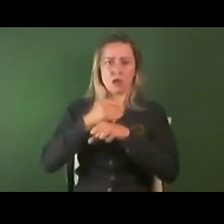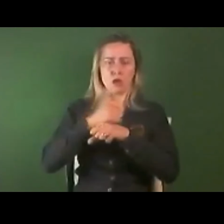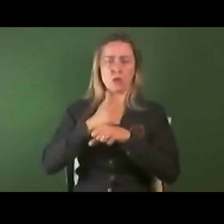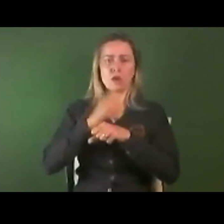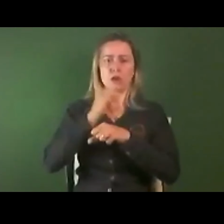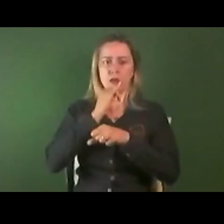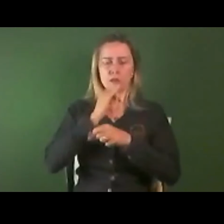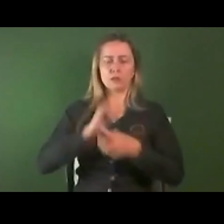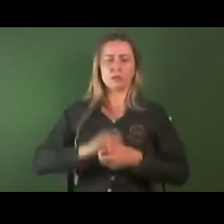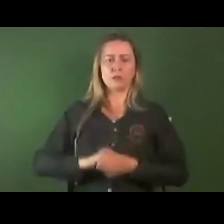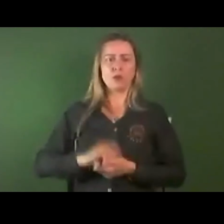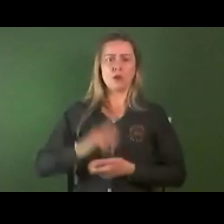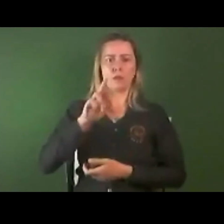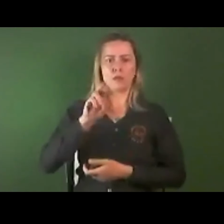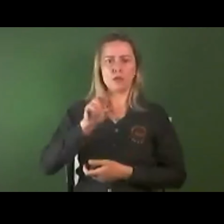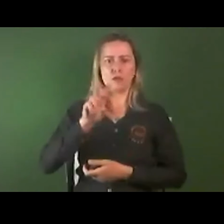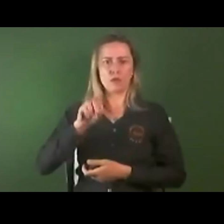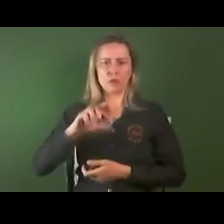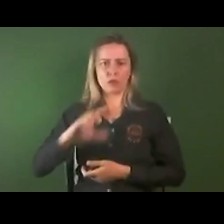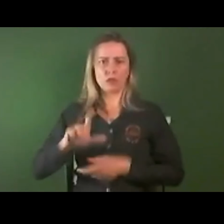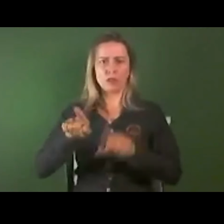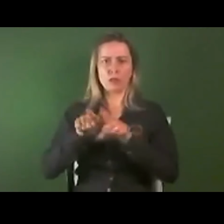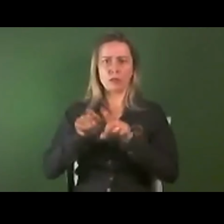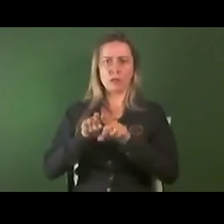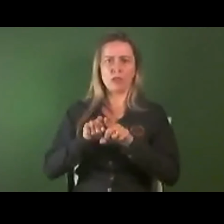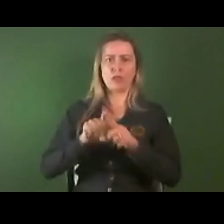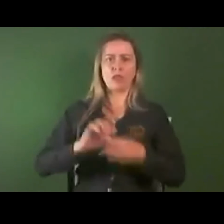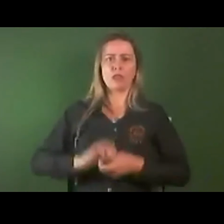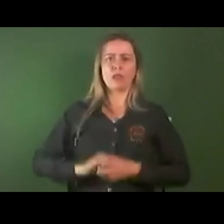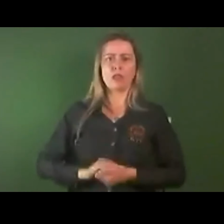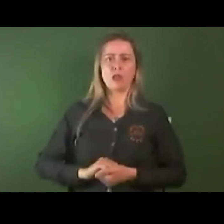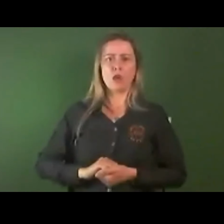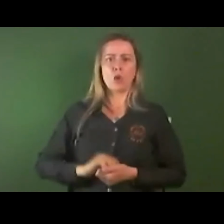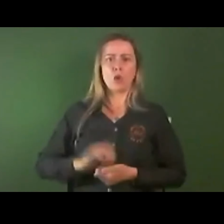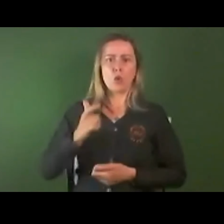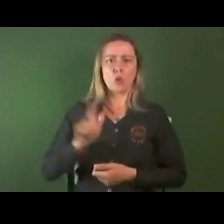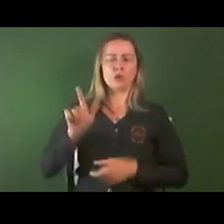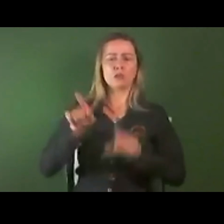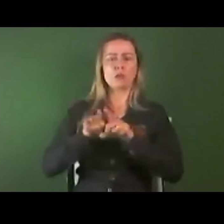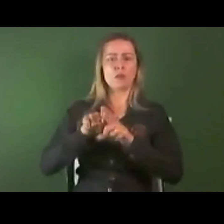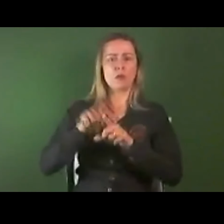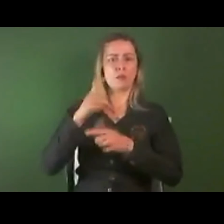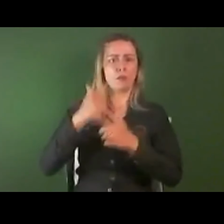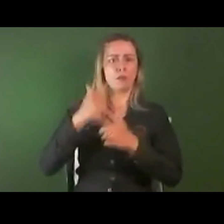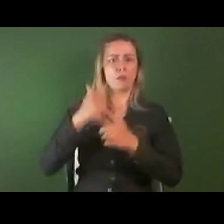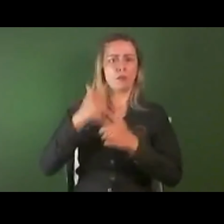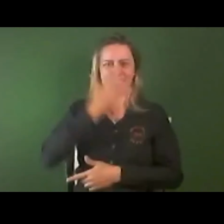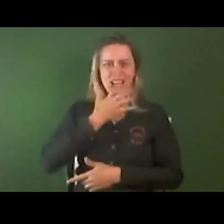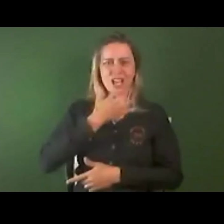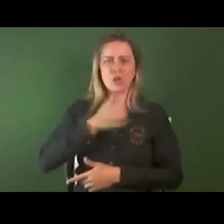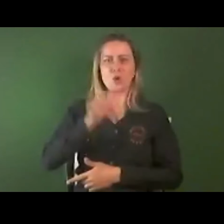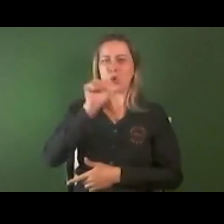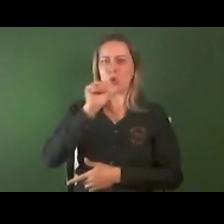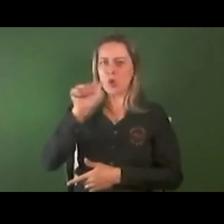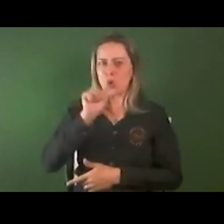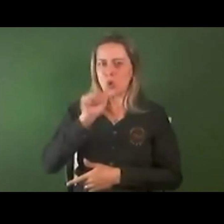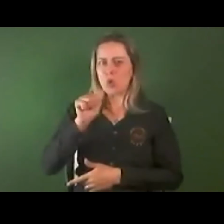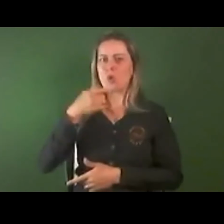Provoke, desse período, todos eles têm problemas seríssimos com bebida alcoólica, com